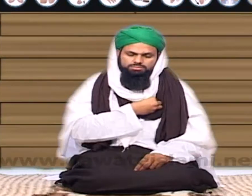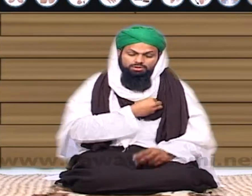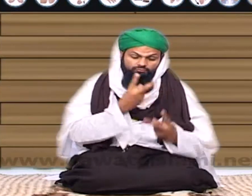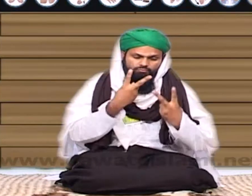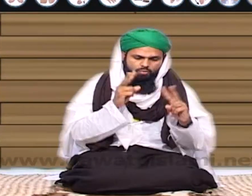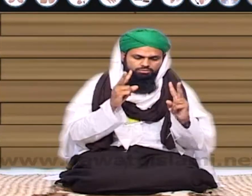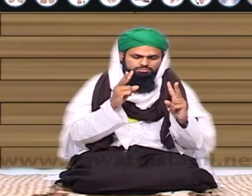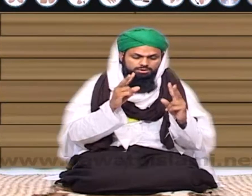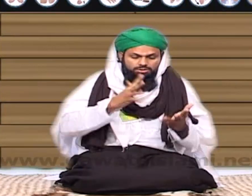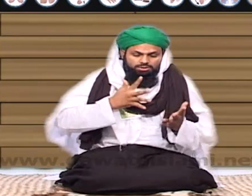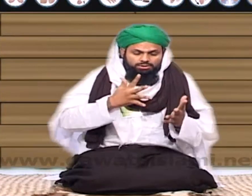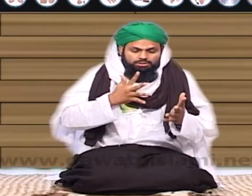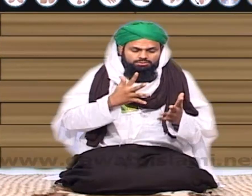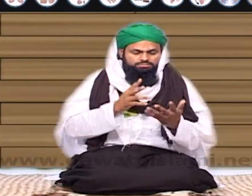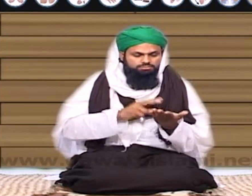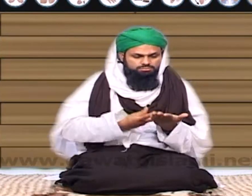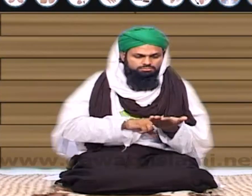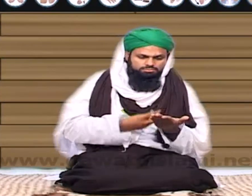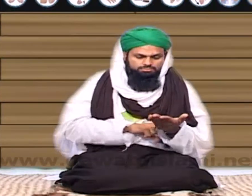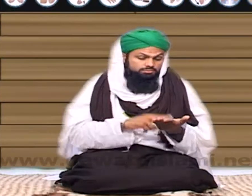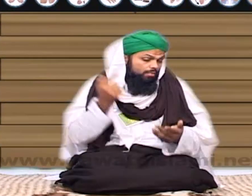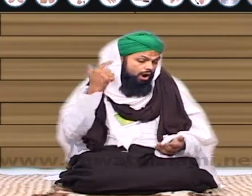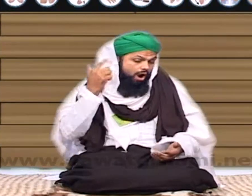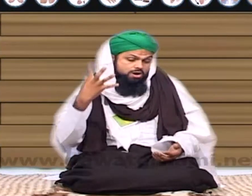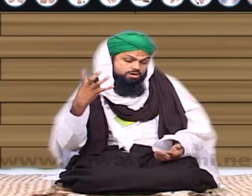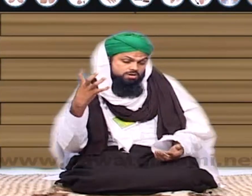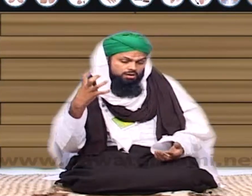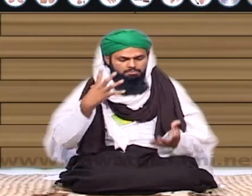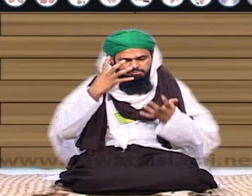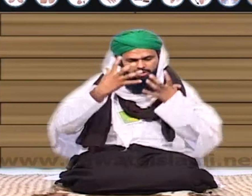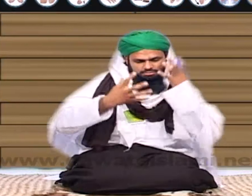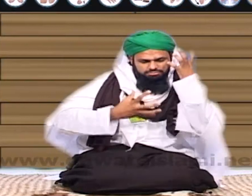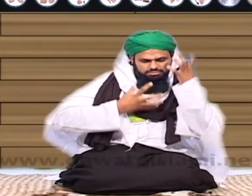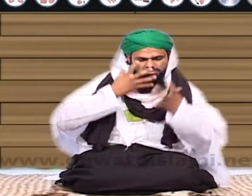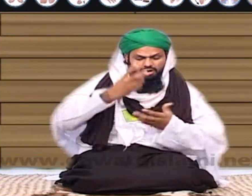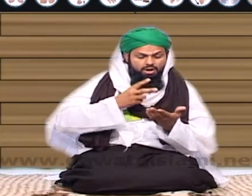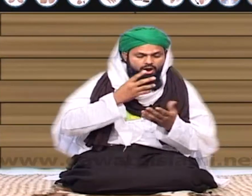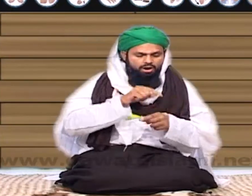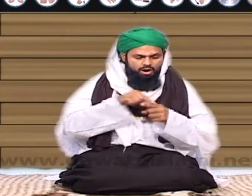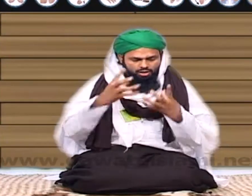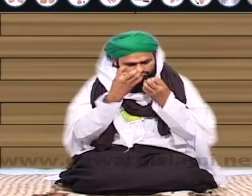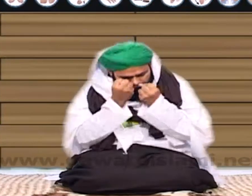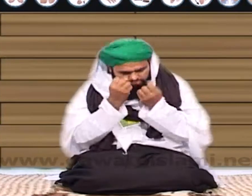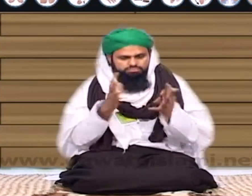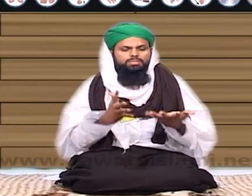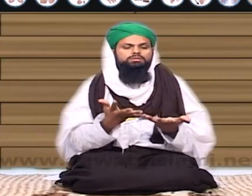ذرہ اگر پڑ جائے تو ہم سے برداشت نہ ہو، ہم پھڑک جائیں، تڑپ۔ کان میں ذرا سا درد ہو تو ہم بے چین ہو جائے، رات نیند نہ